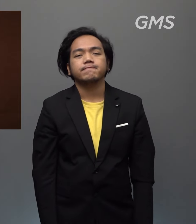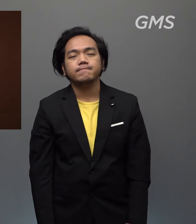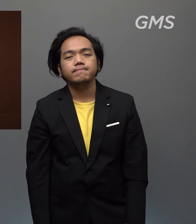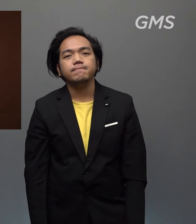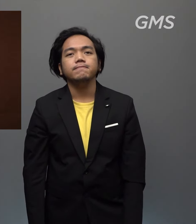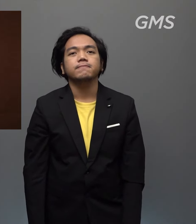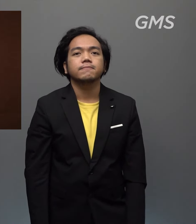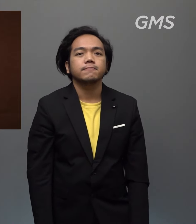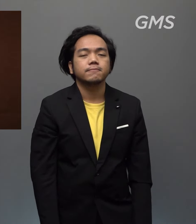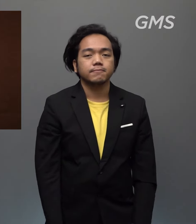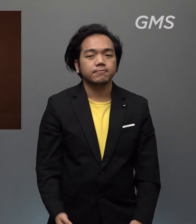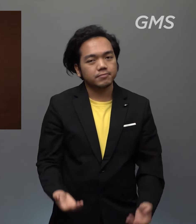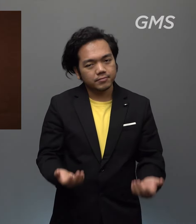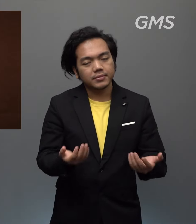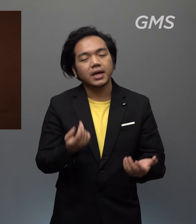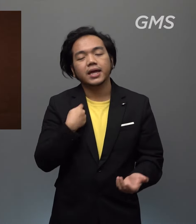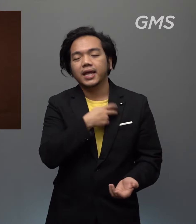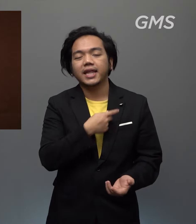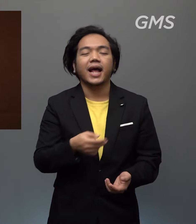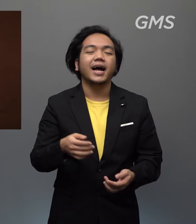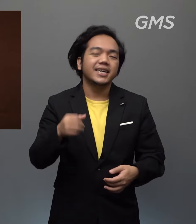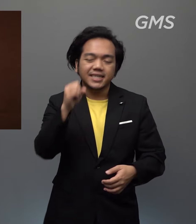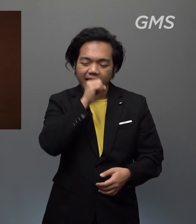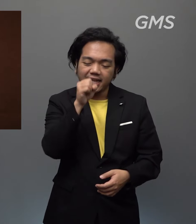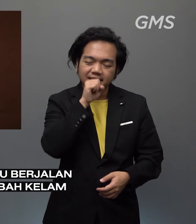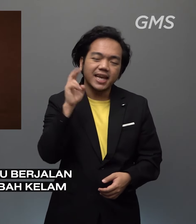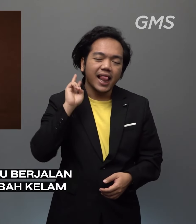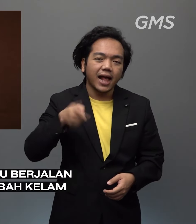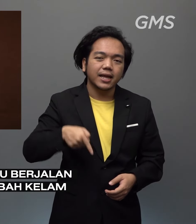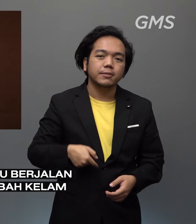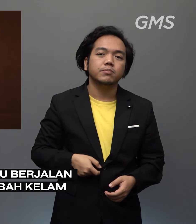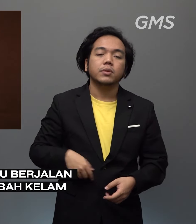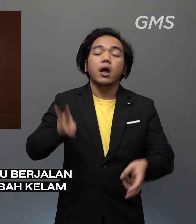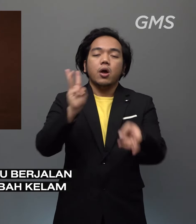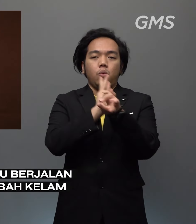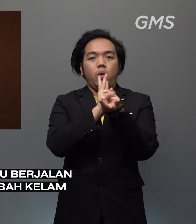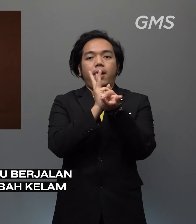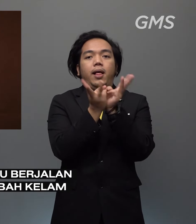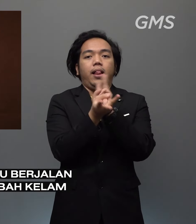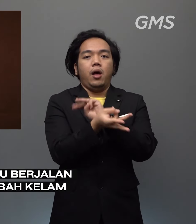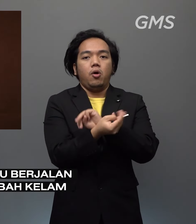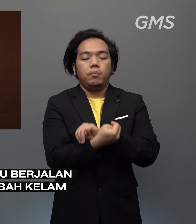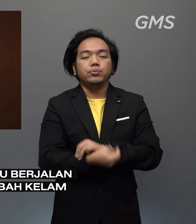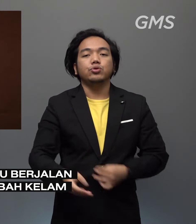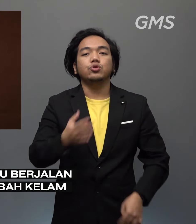Mari kita ulangi dari awal, sama-sama katakan, sekalipun ku berjalan,